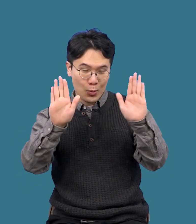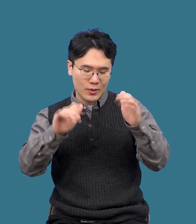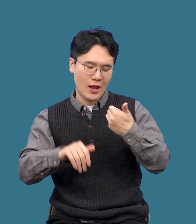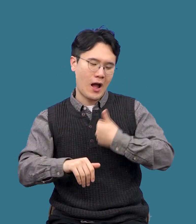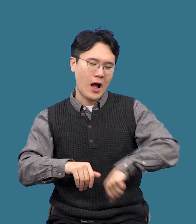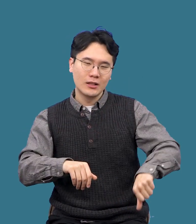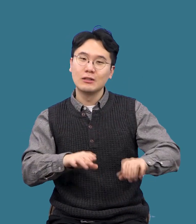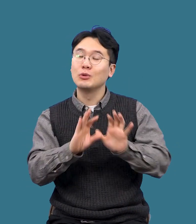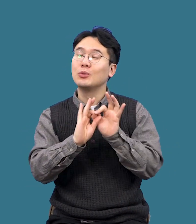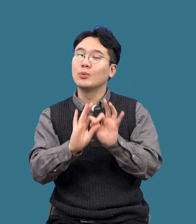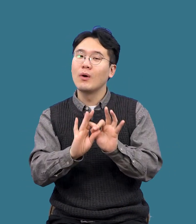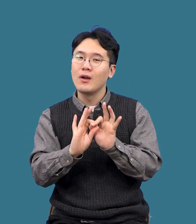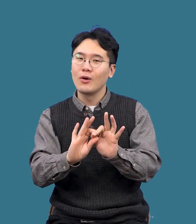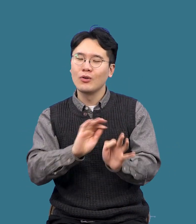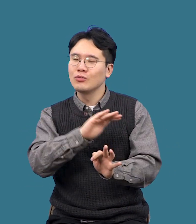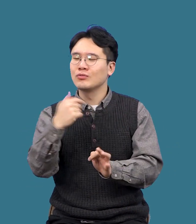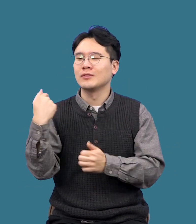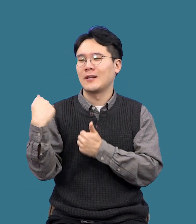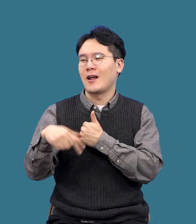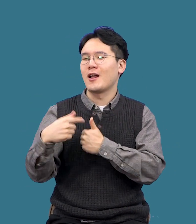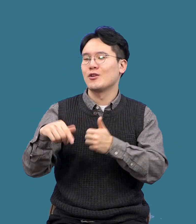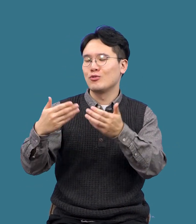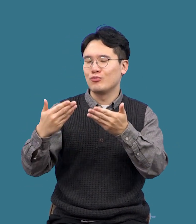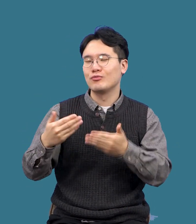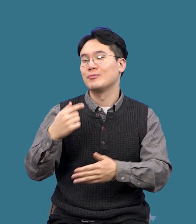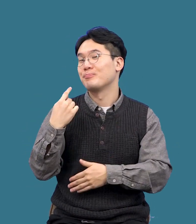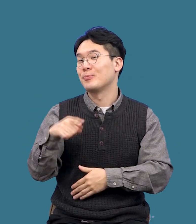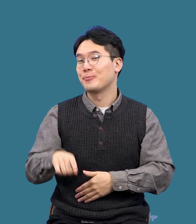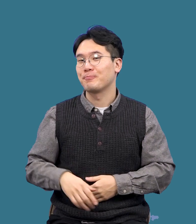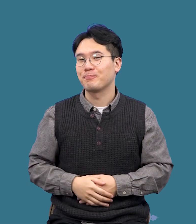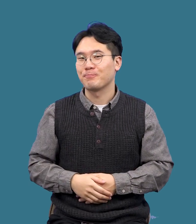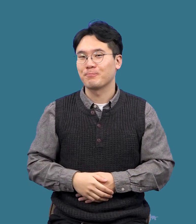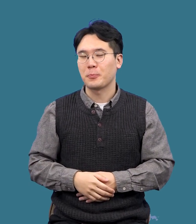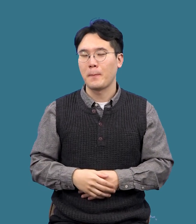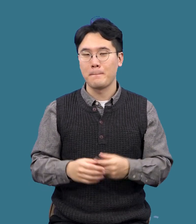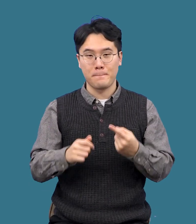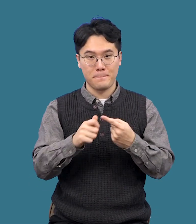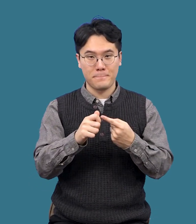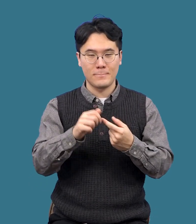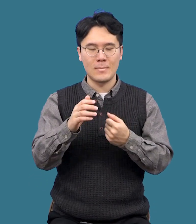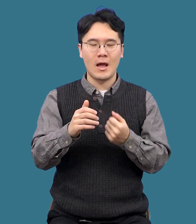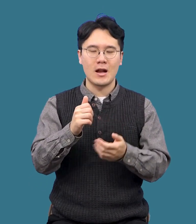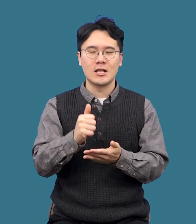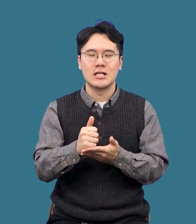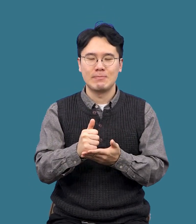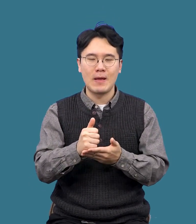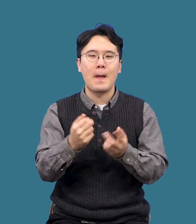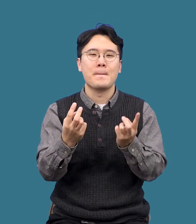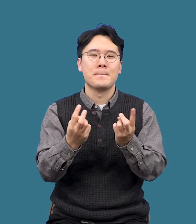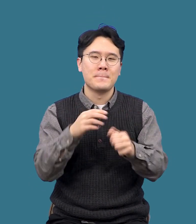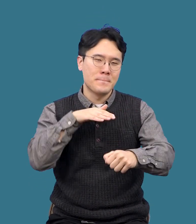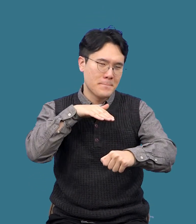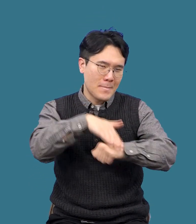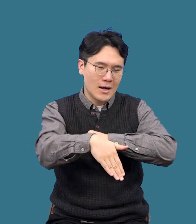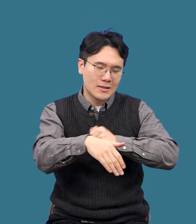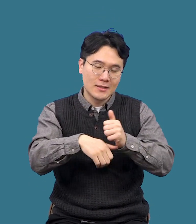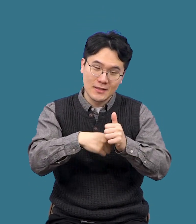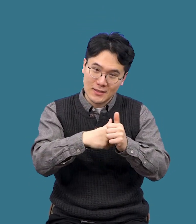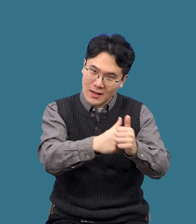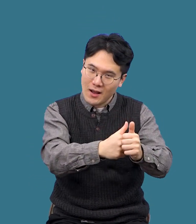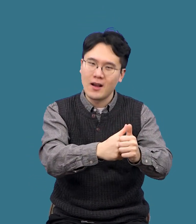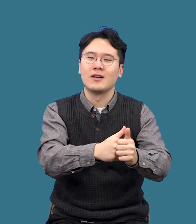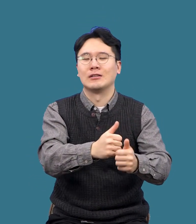주시는 레슨은 무엇일까요? 그 첫 번째 레슨은 하나님의 방식을 따라 섬기라는